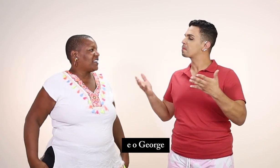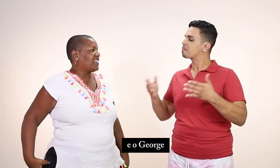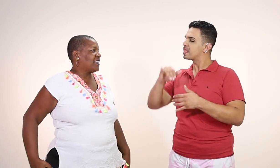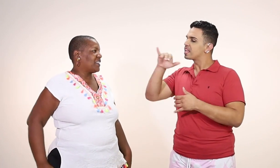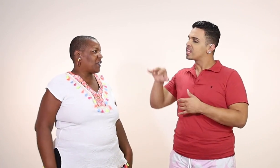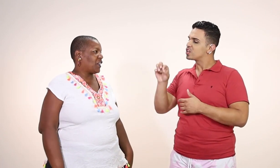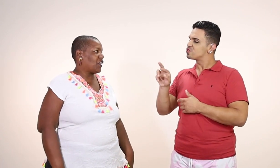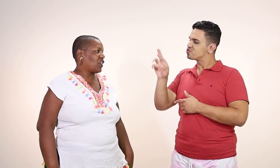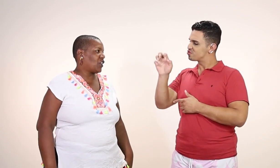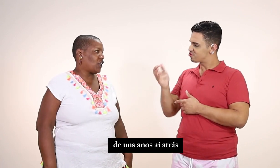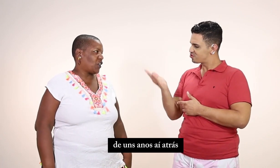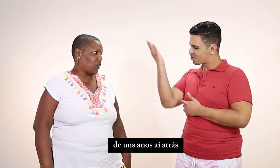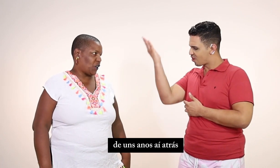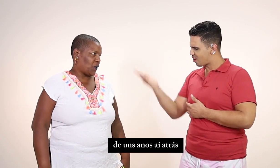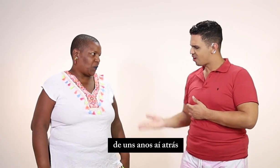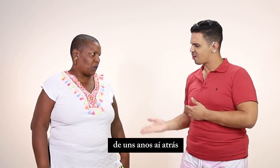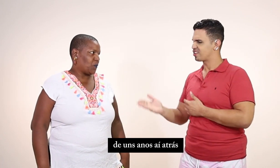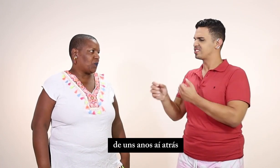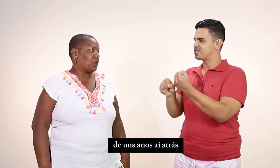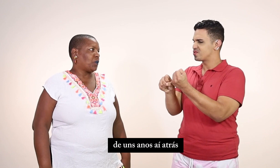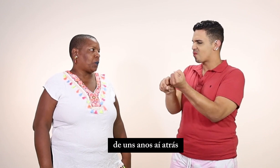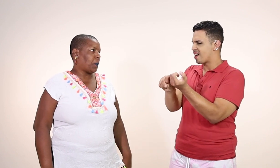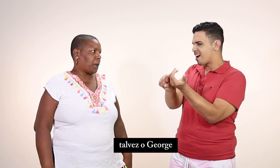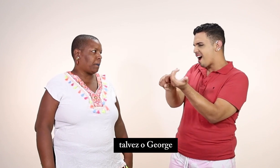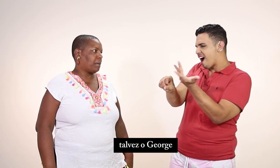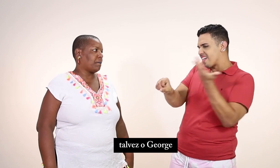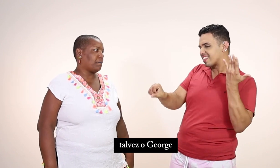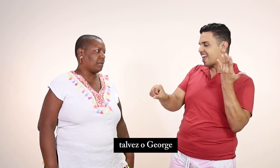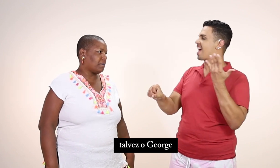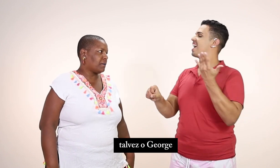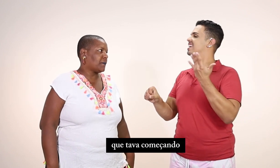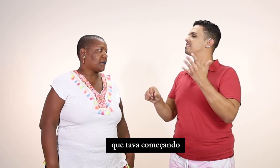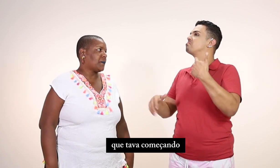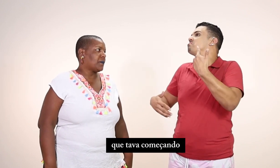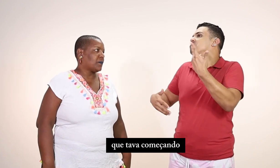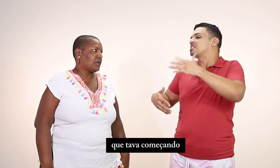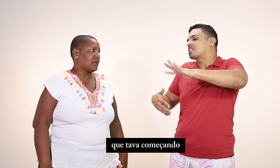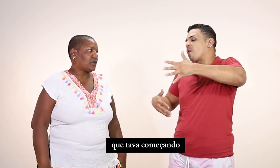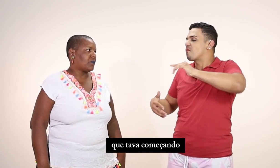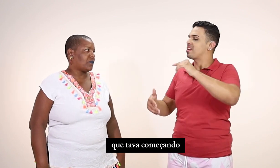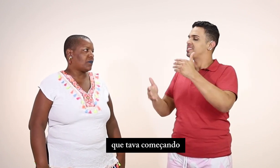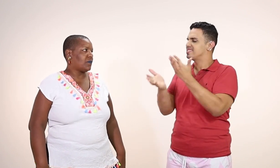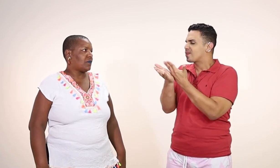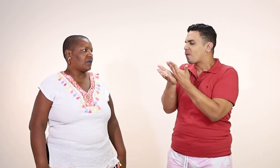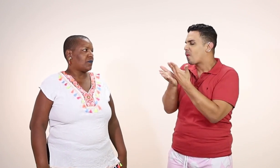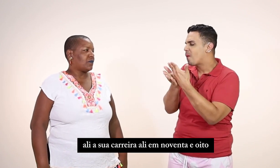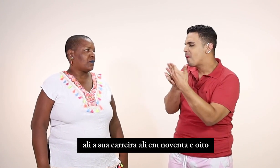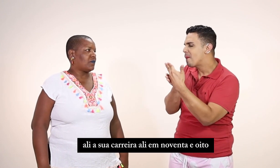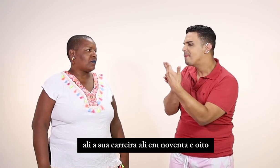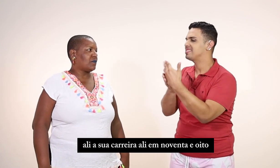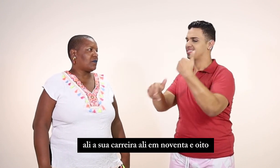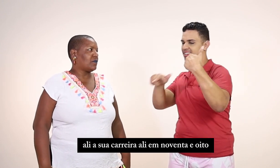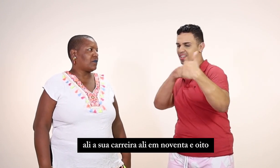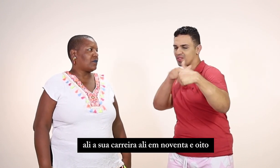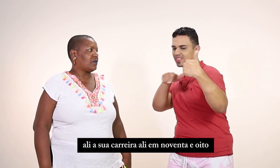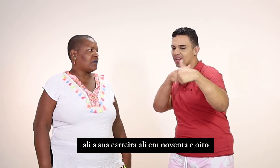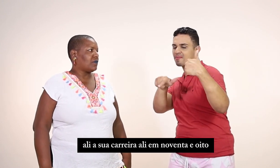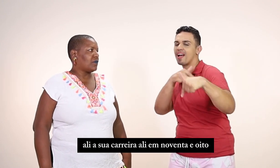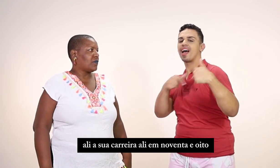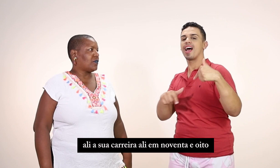George, de uns anos aí atrás, talvez o George que estava começando ali a sua carreira ali em